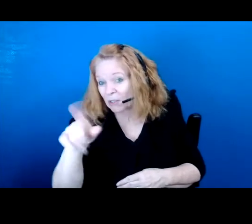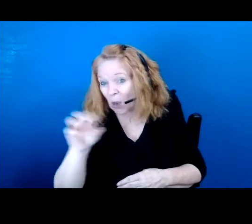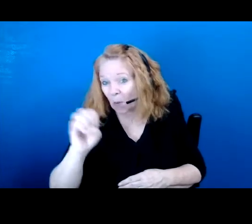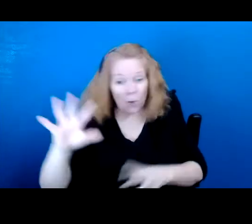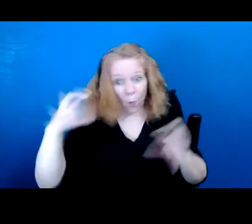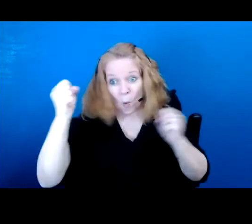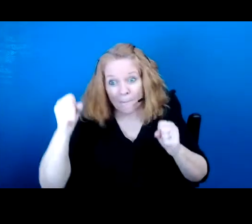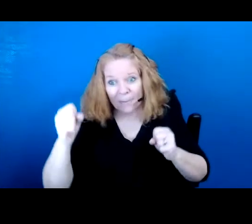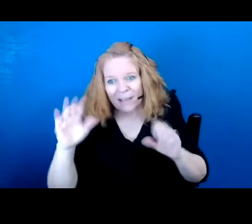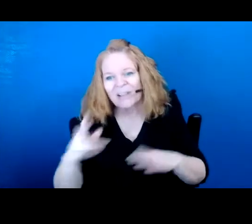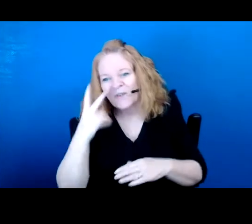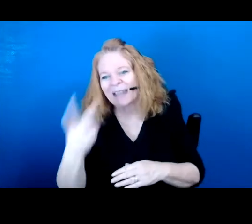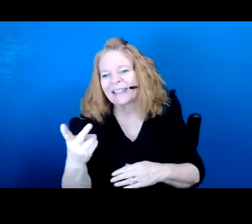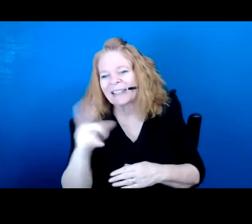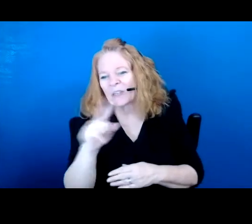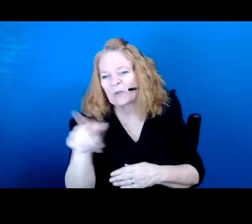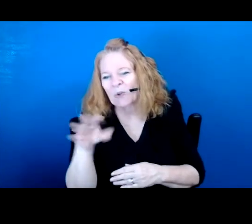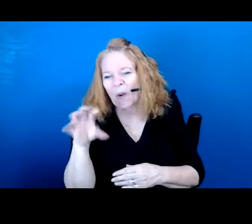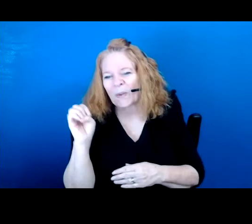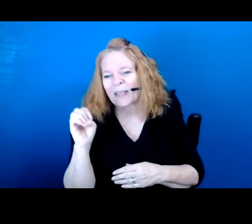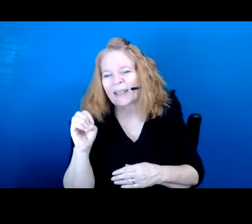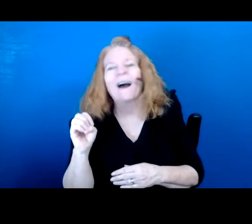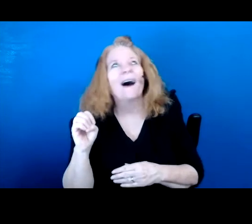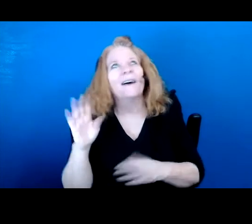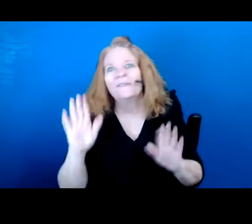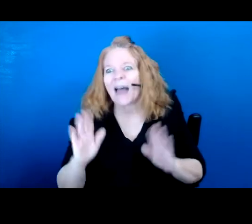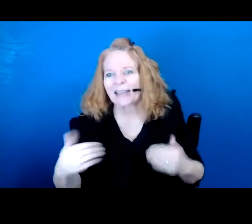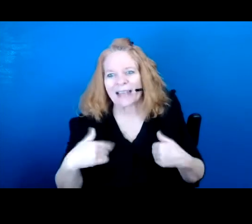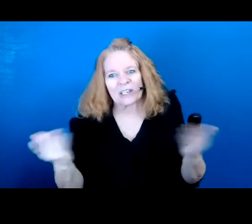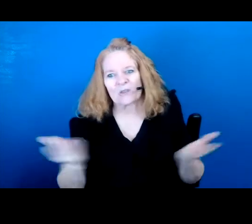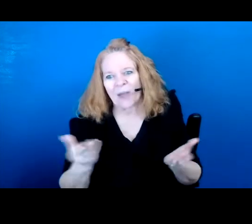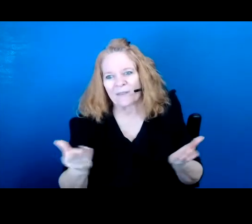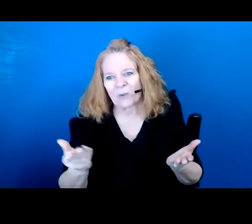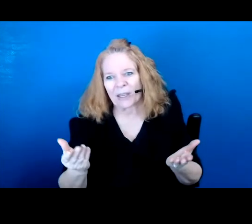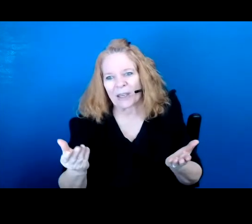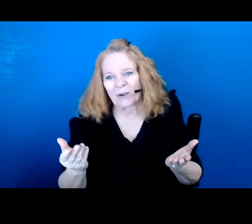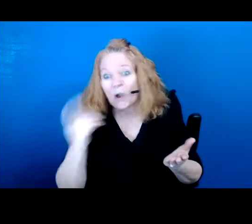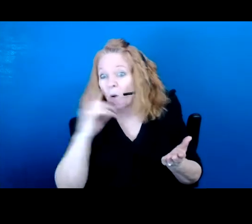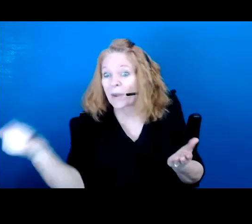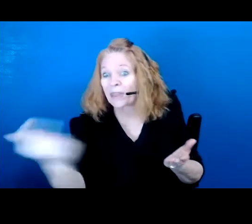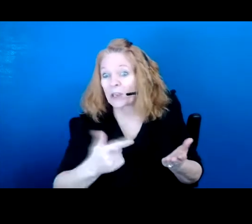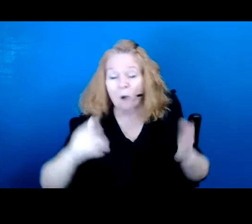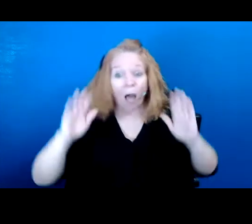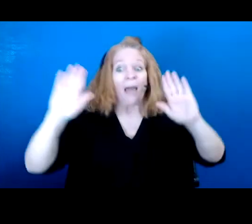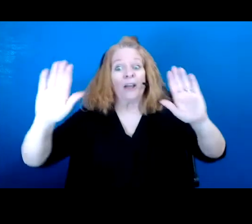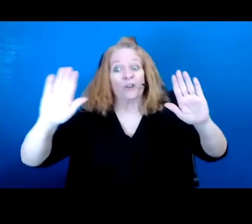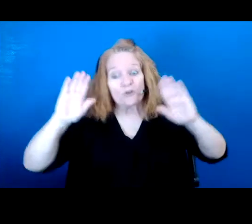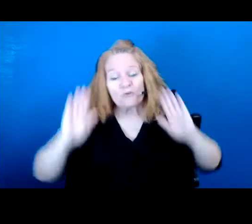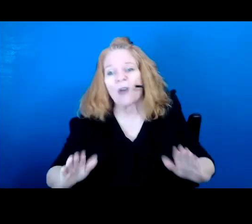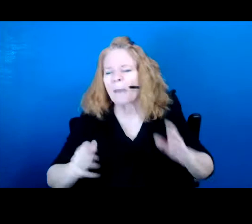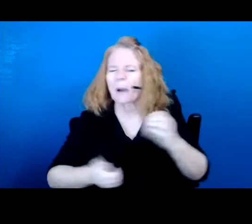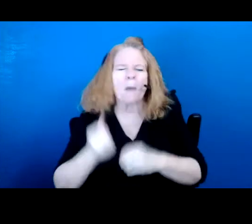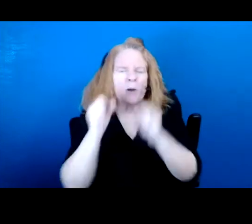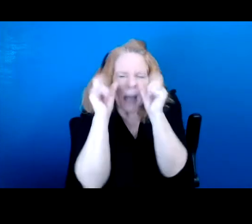show y show in food que bien verte soy maravilloso que estás aquí y gracias a